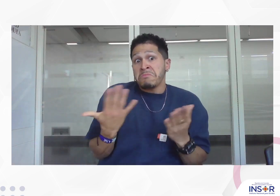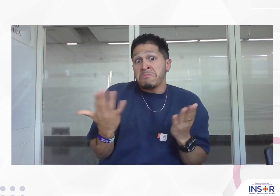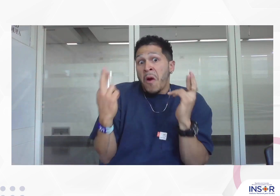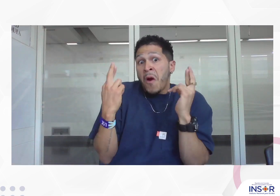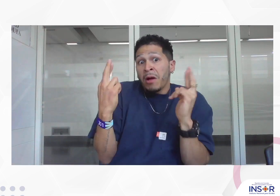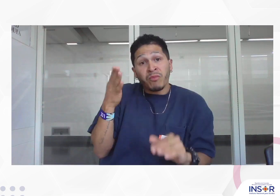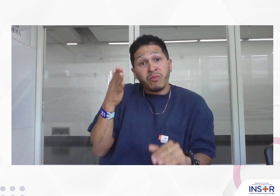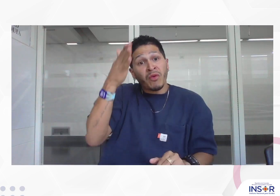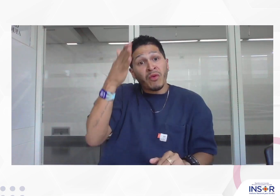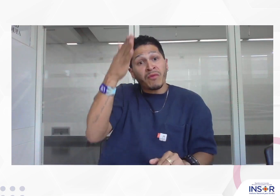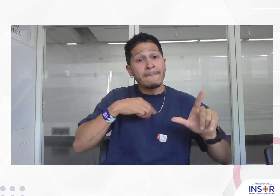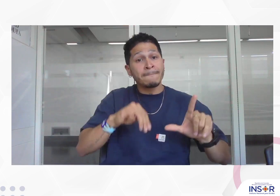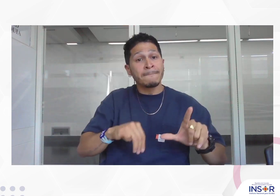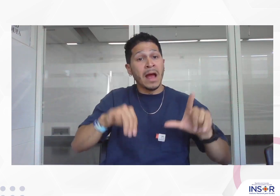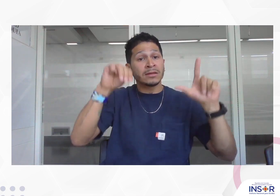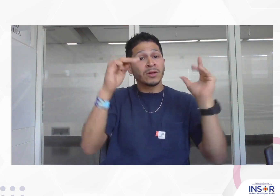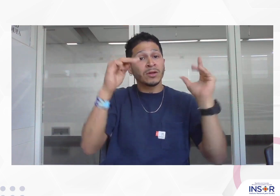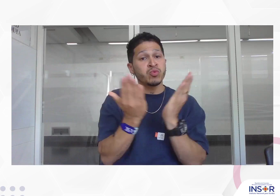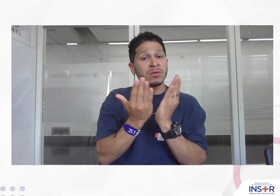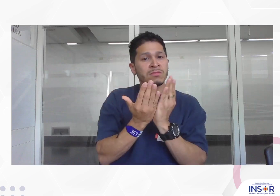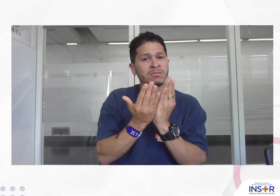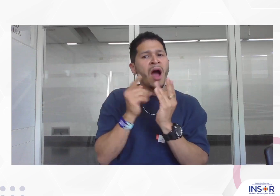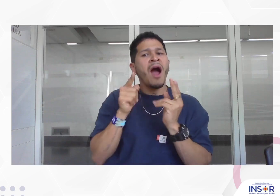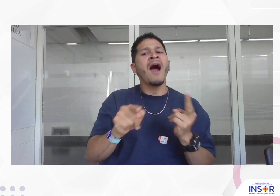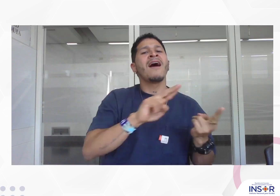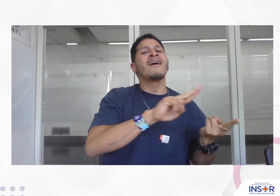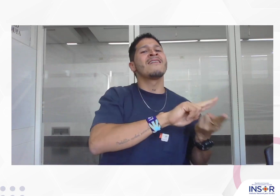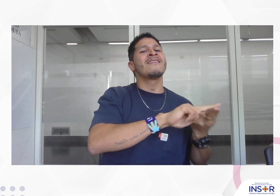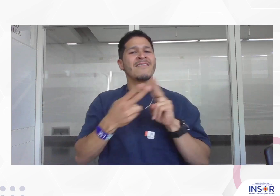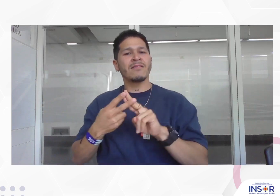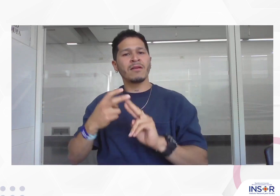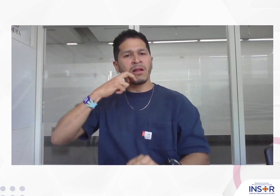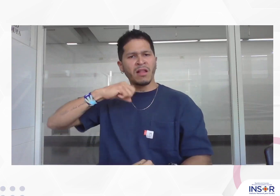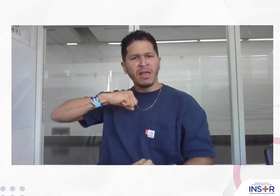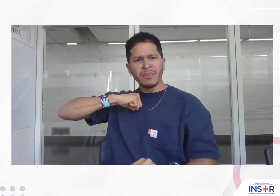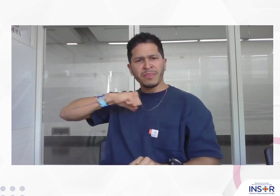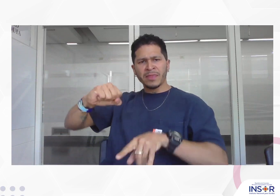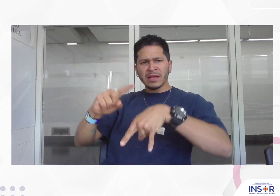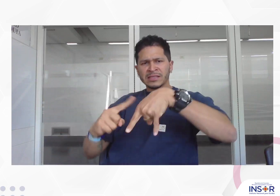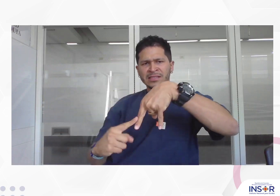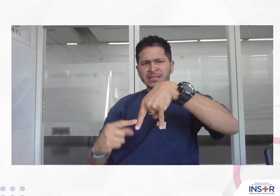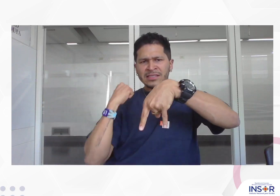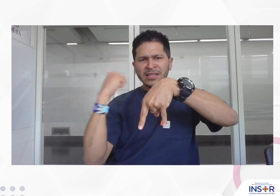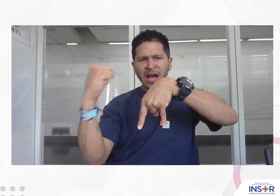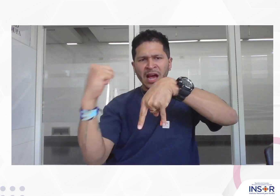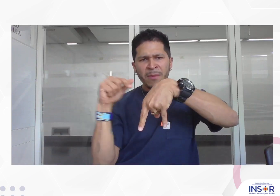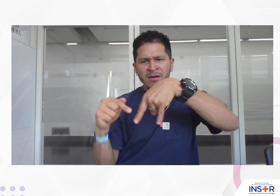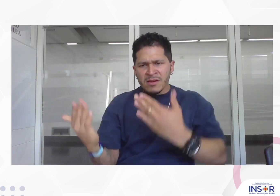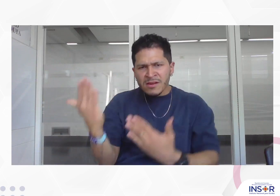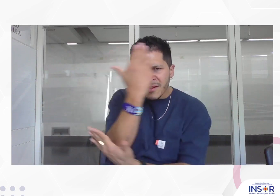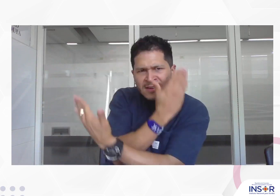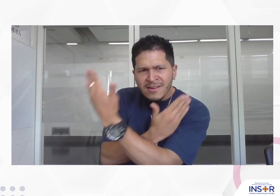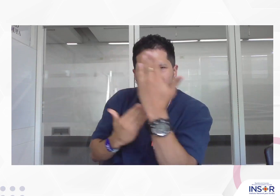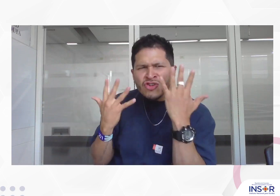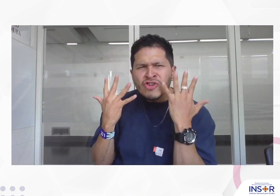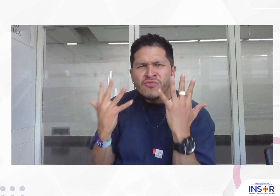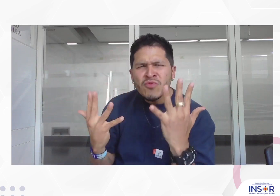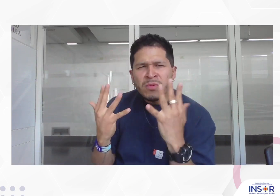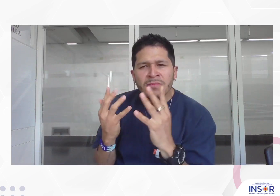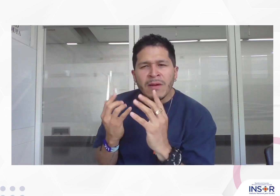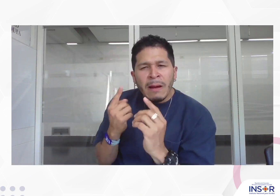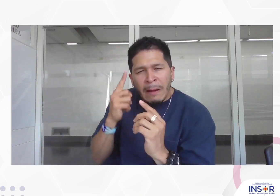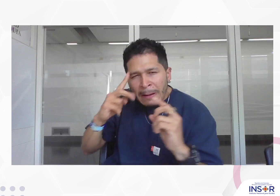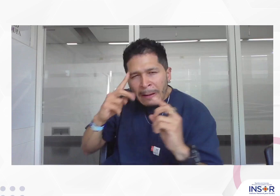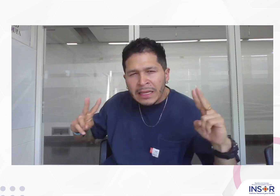no se termina el debate, sino que se abre el debate para que a futuro, de pronto en procesos de educación superior,